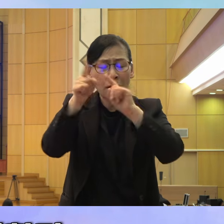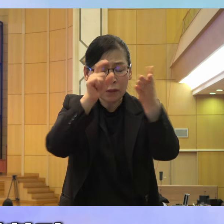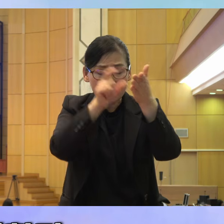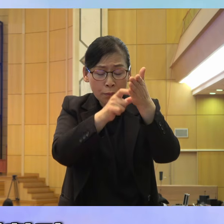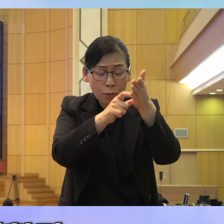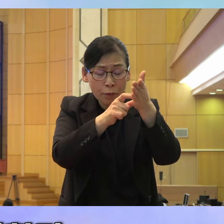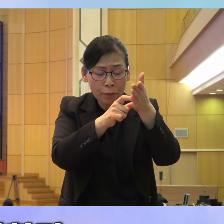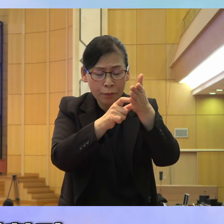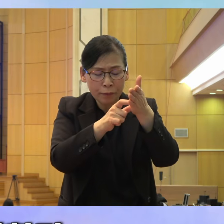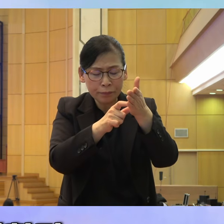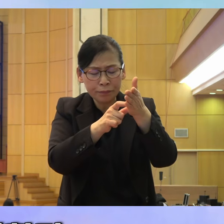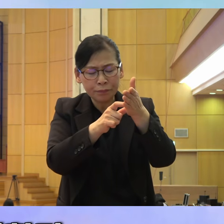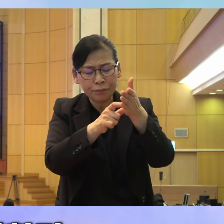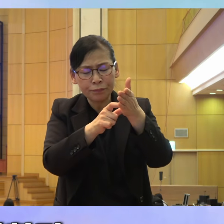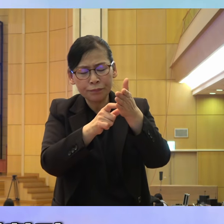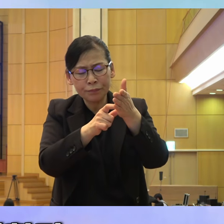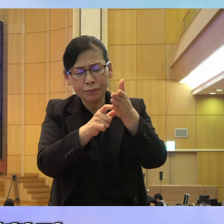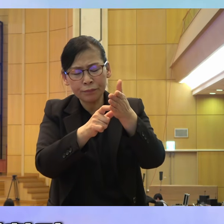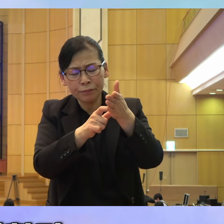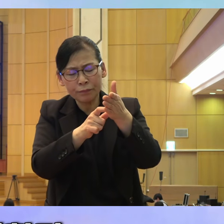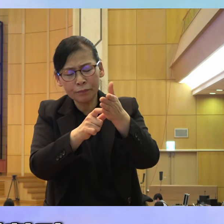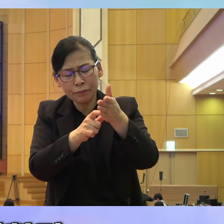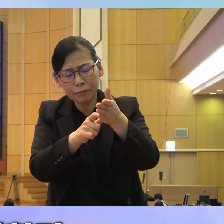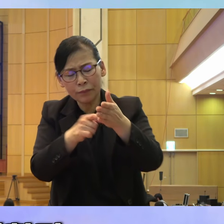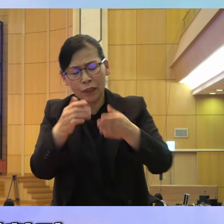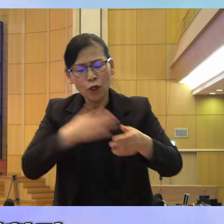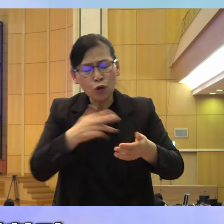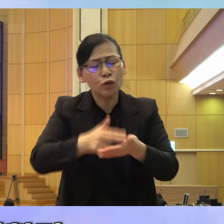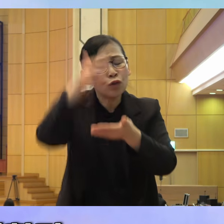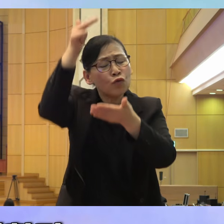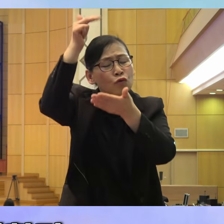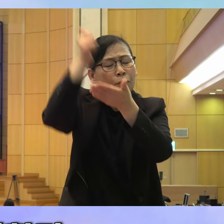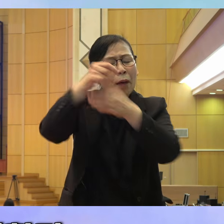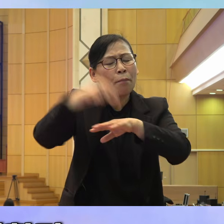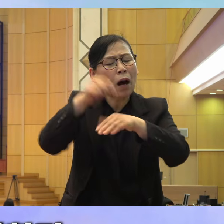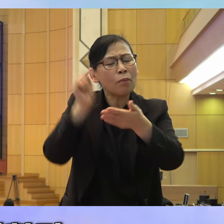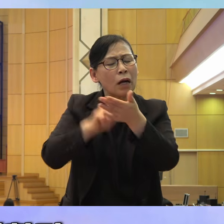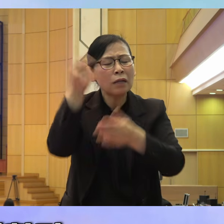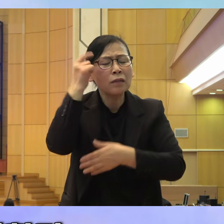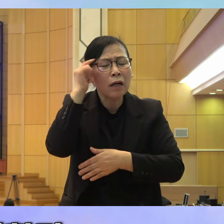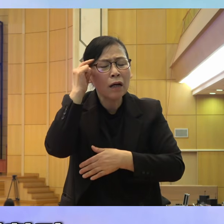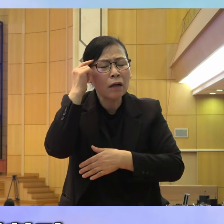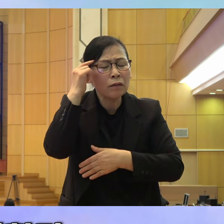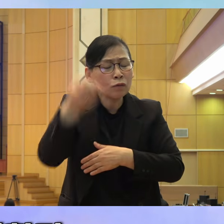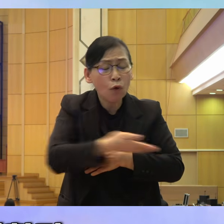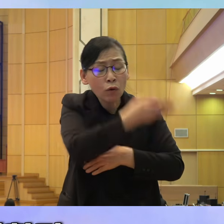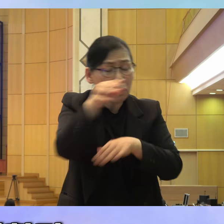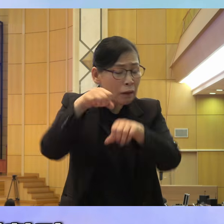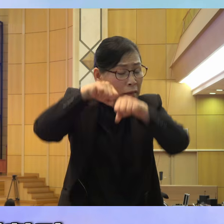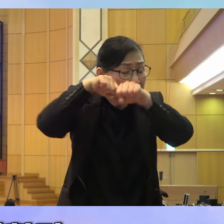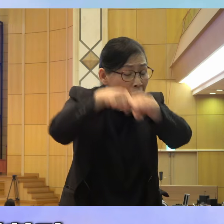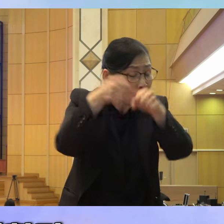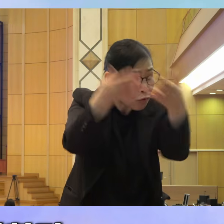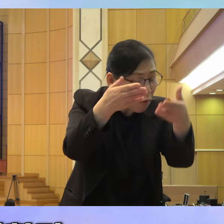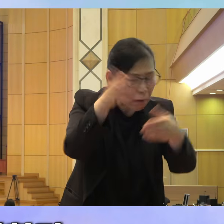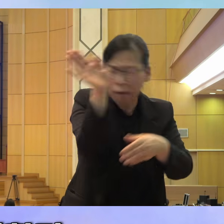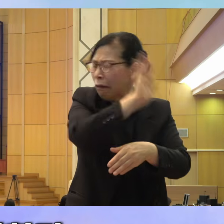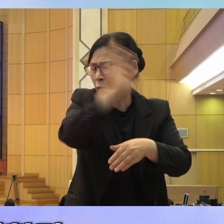11절부터 13절 말씀을 보면 우리 주님의 마음과 생각은 재앙이